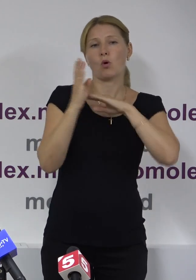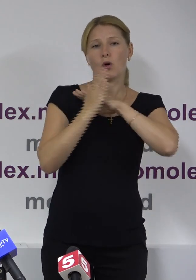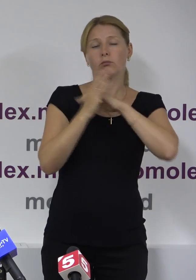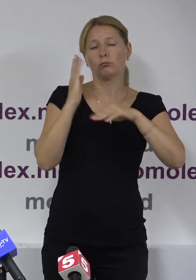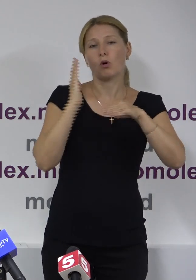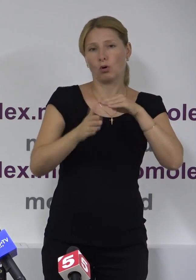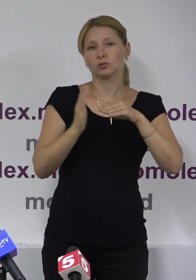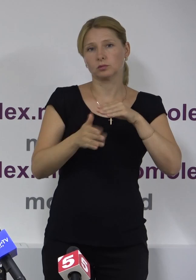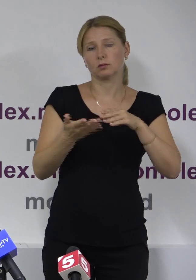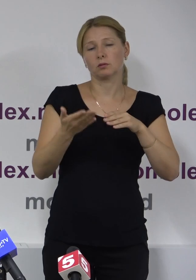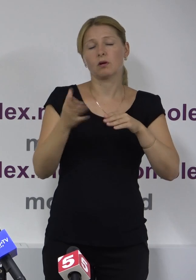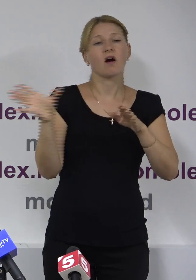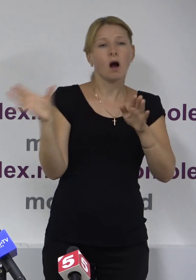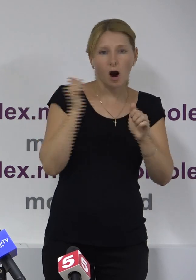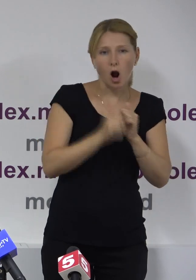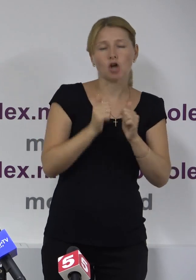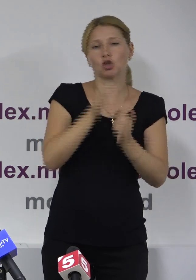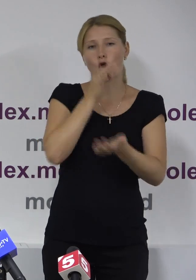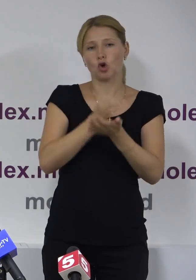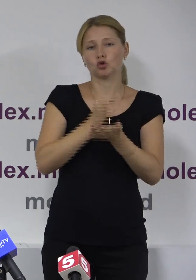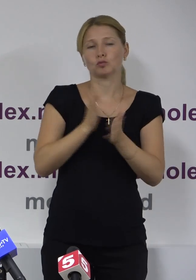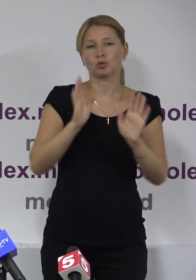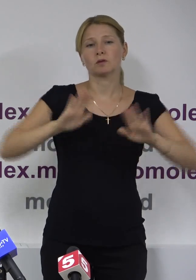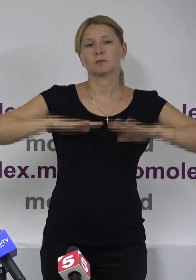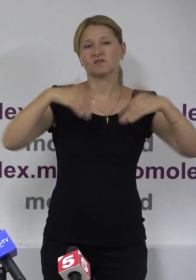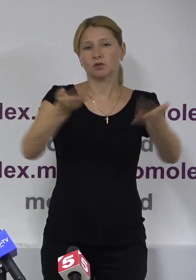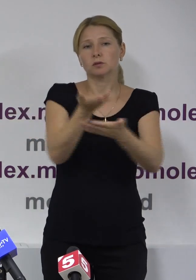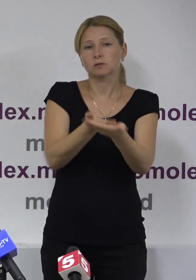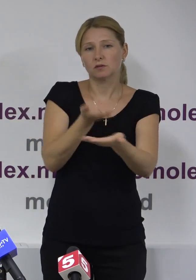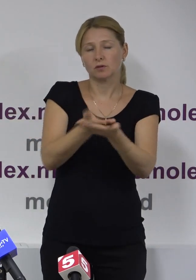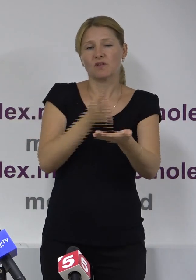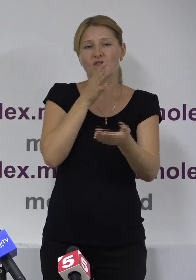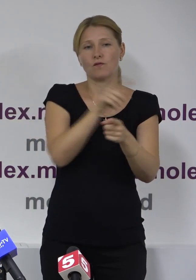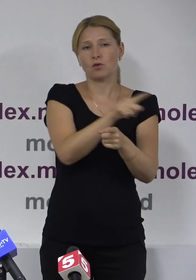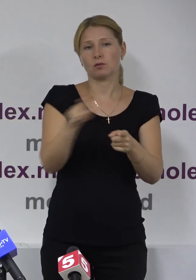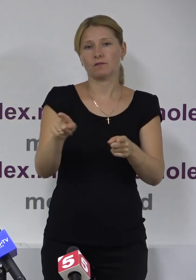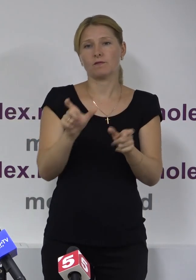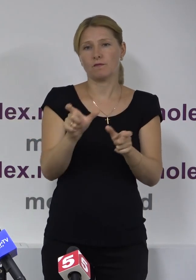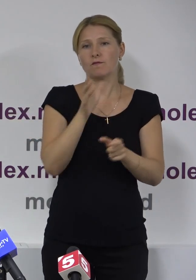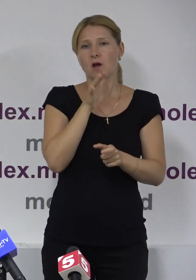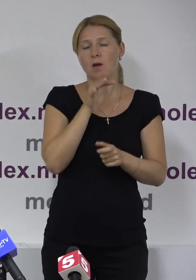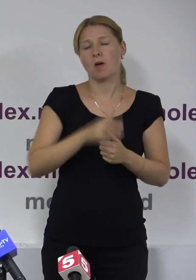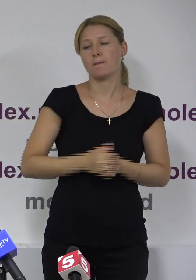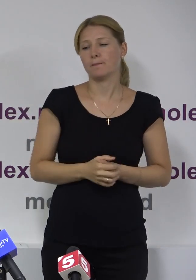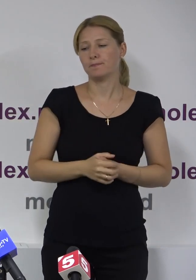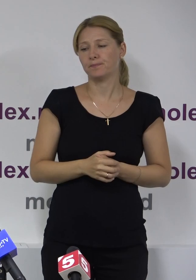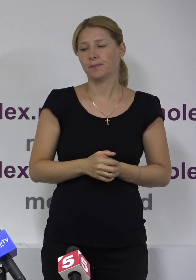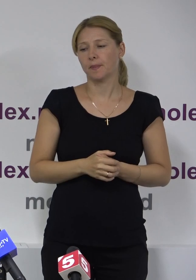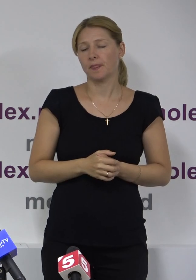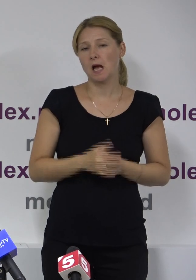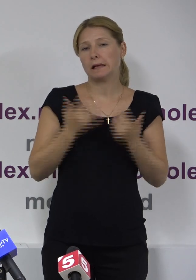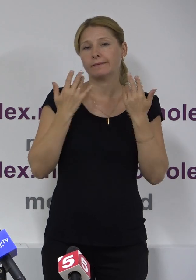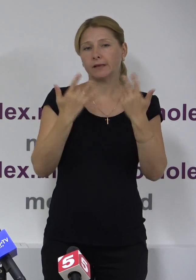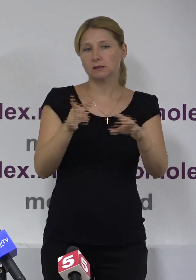cum este obișnuit, în fiecare raport avem și unele recomandări la această etapă. După cum vă spuneam, câteva